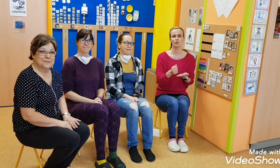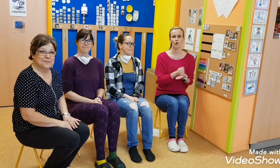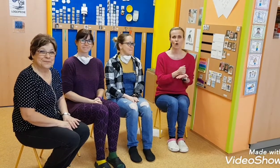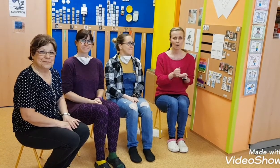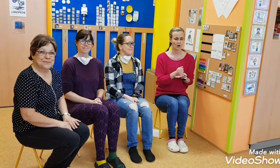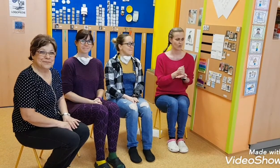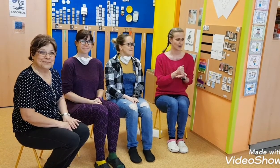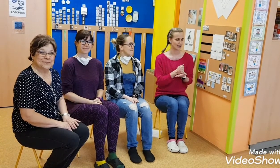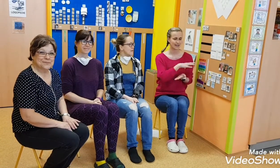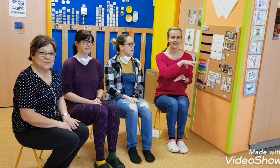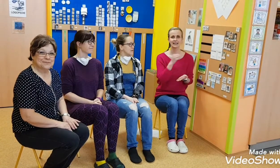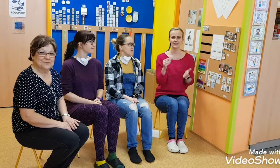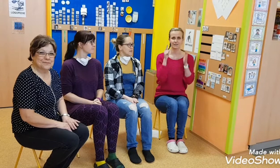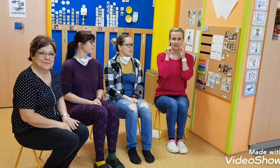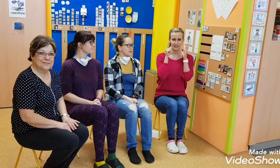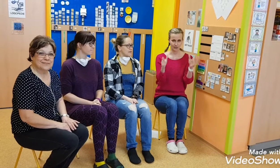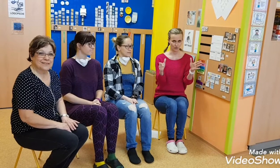spolu opakovat dny týdnu,